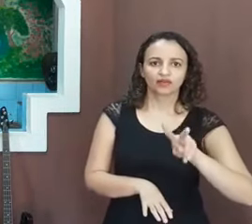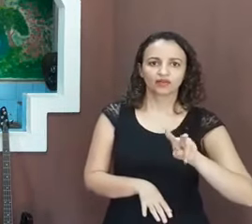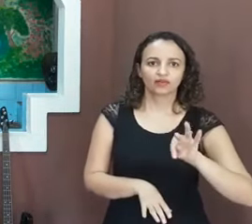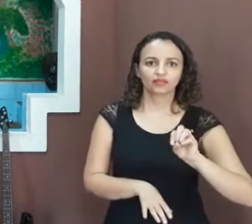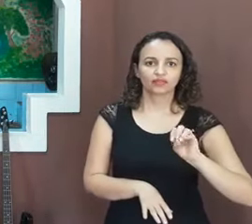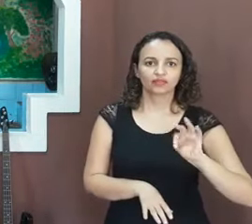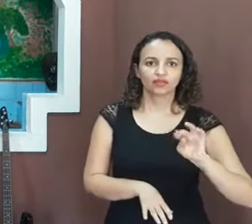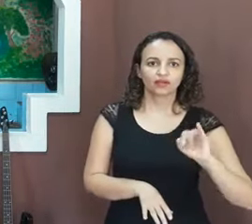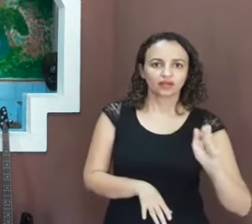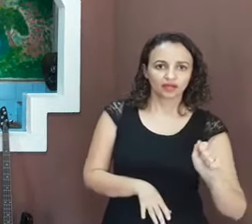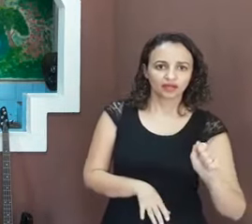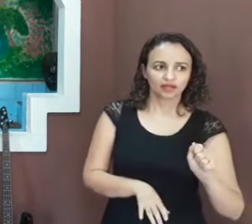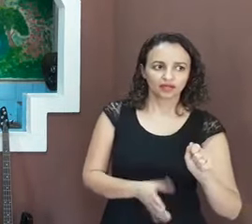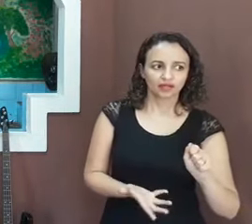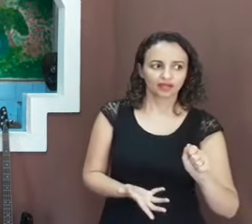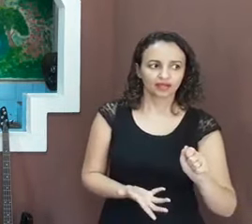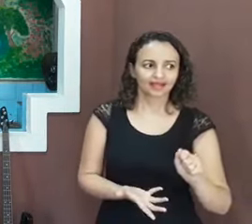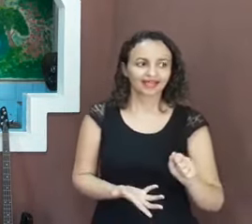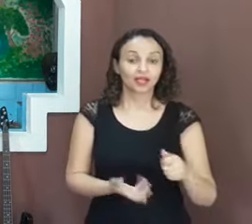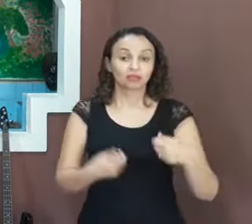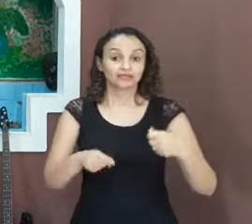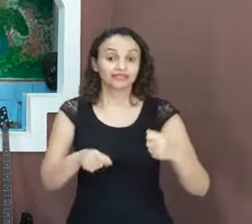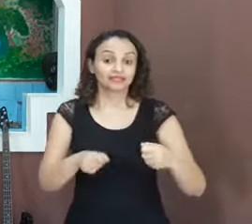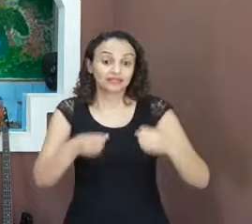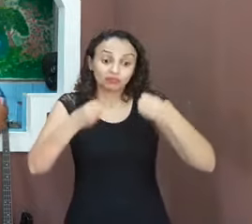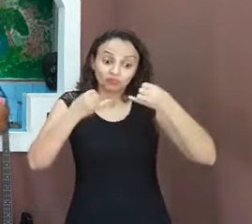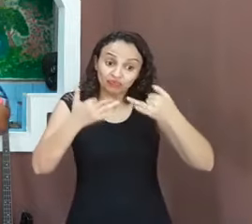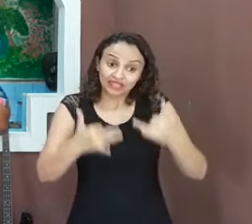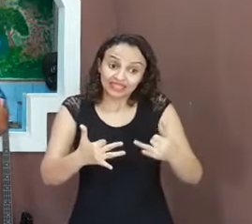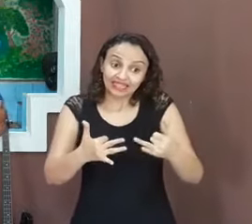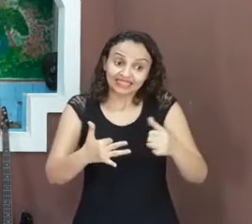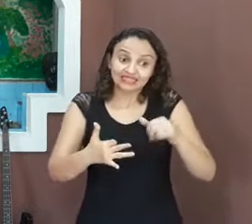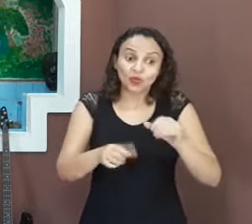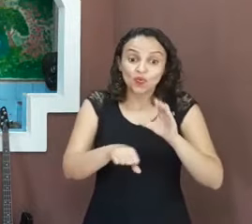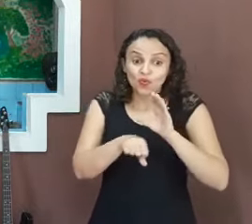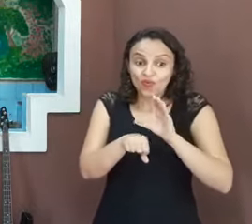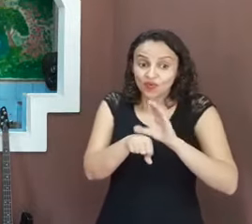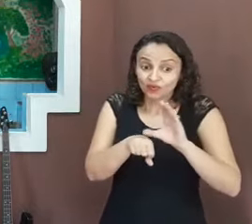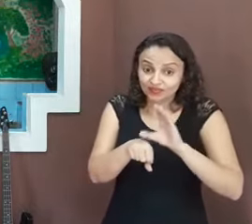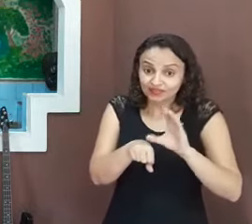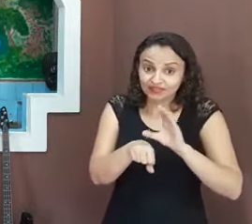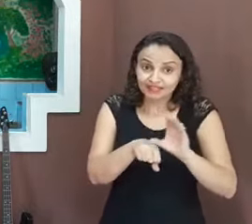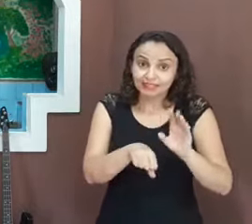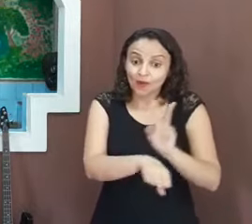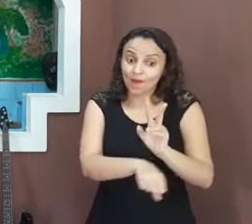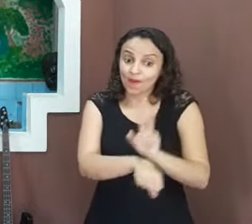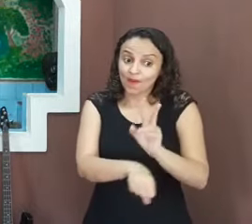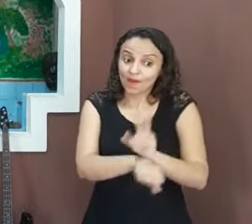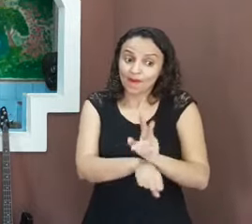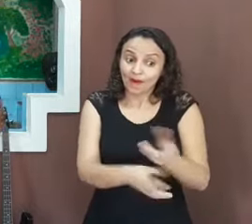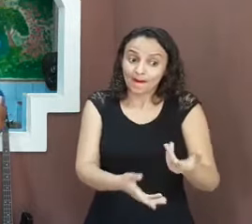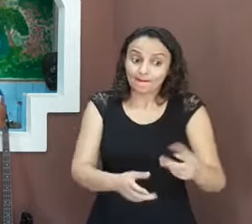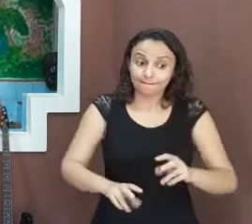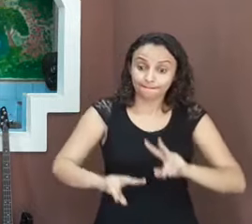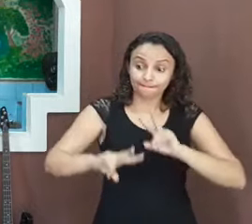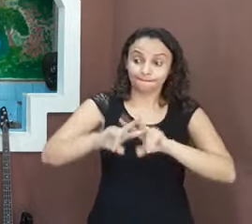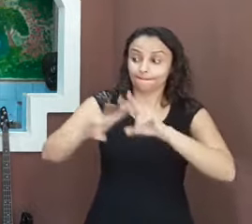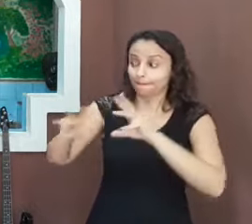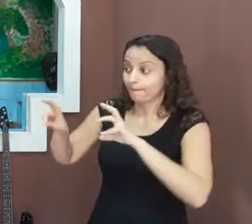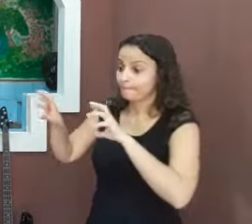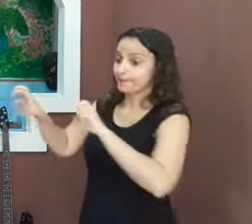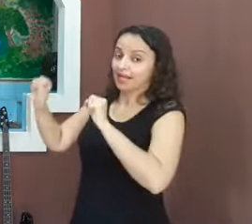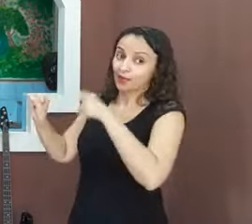né? Porque senão o Conselho Tutelar vai empreender aqui. Empreender o Gessé. Né? Então era um evento beneficente, elas estavam com os pais, né, Gessé? Tem que explicar